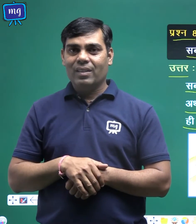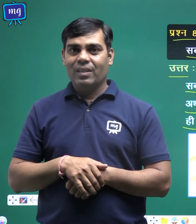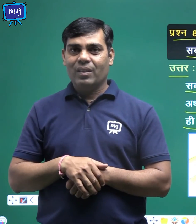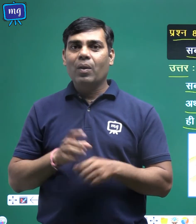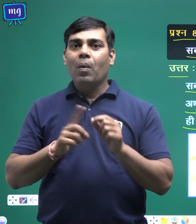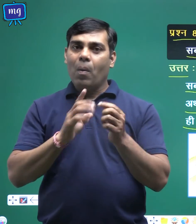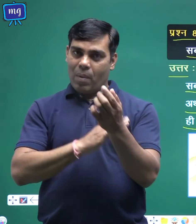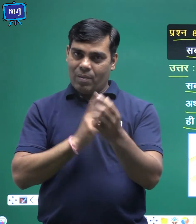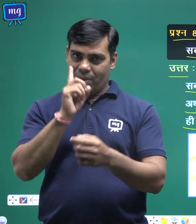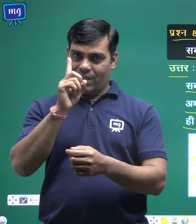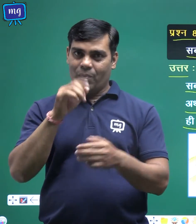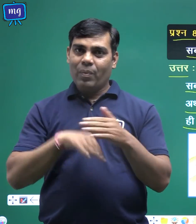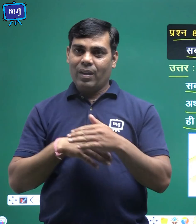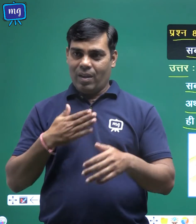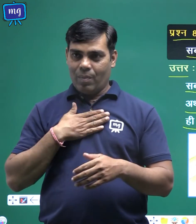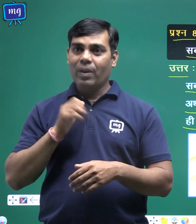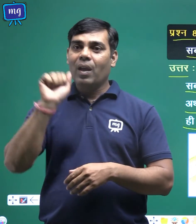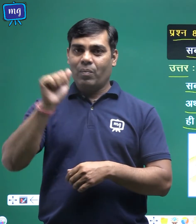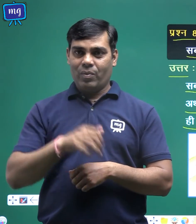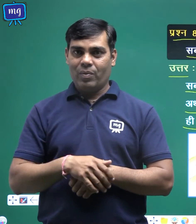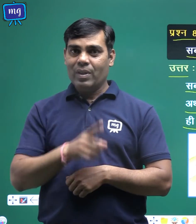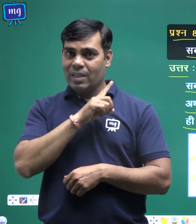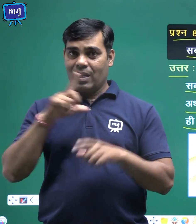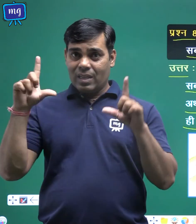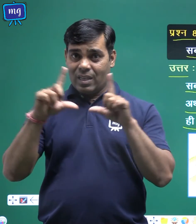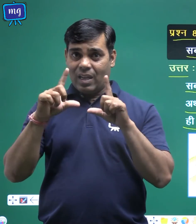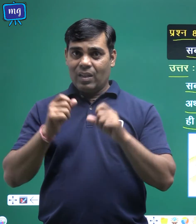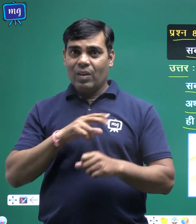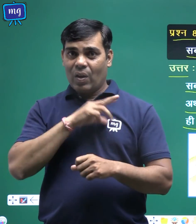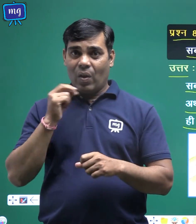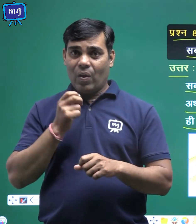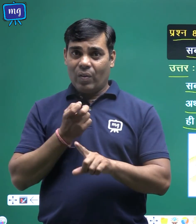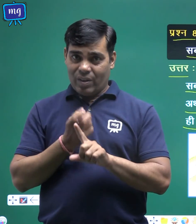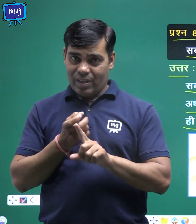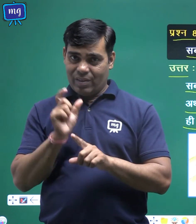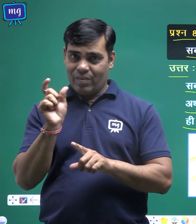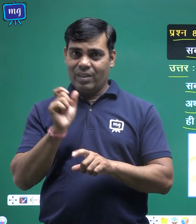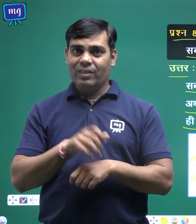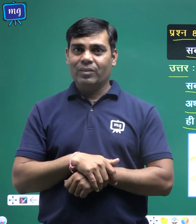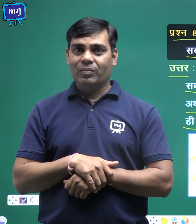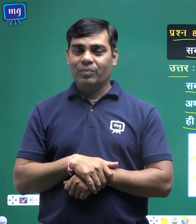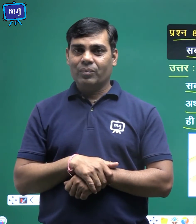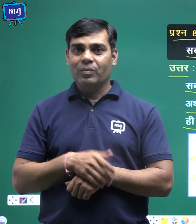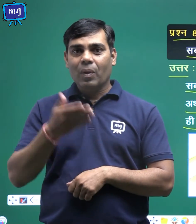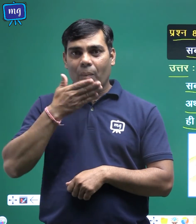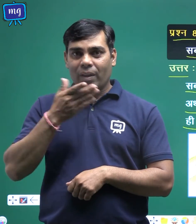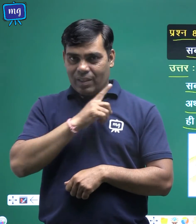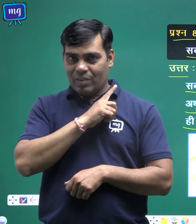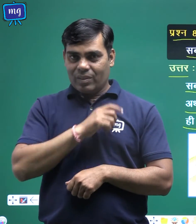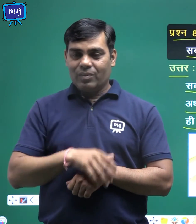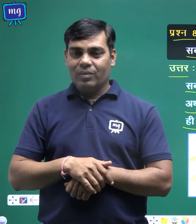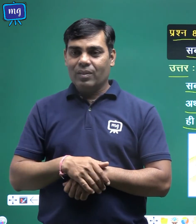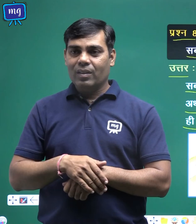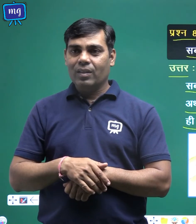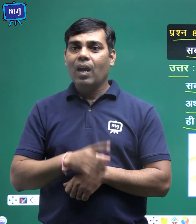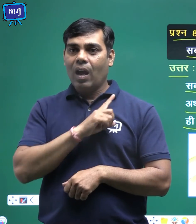भाग में हमने आपको इसका सार और कठिन शब्द पढ़े थे।